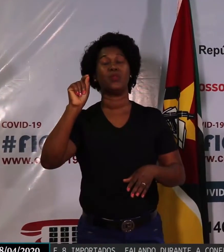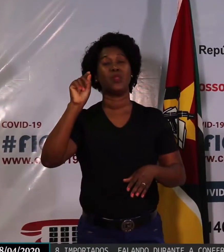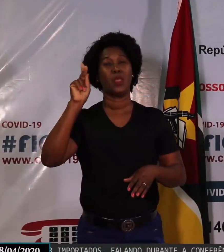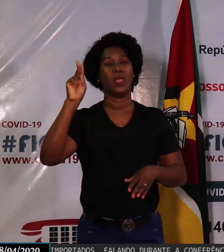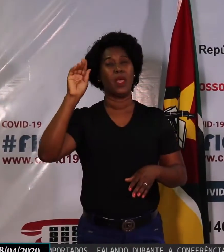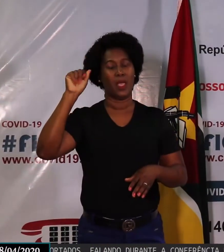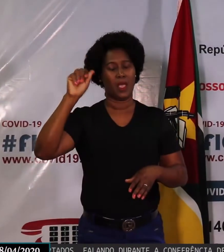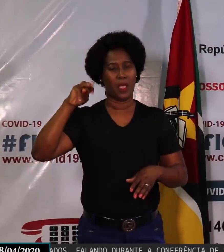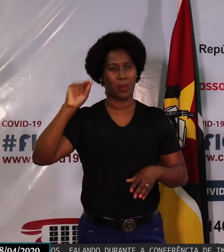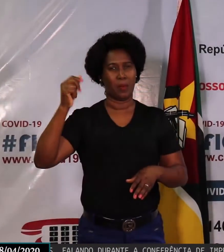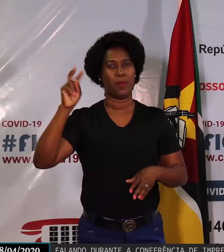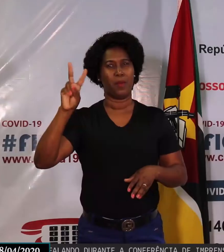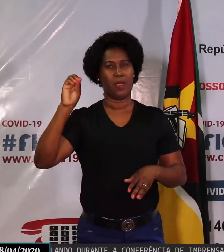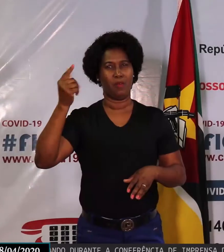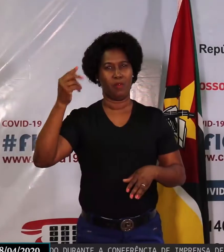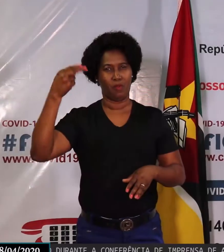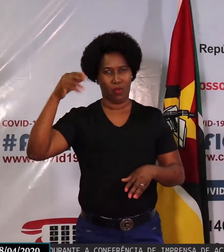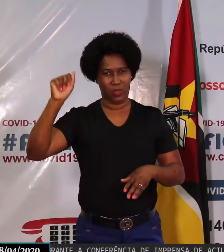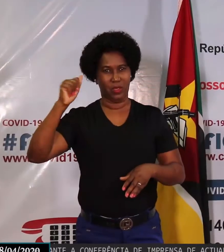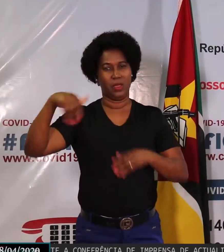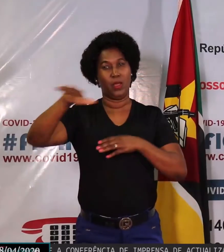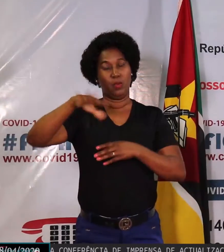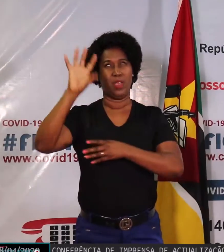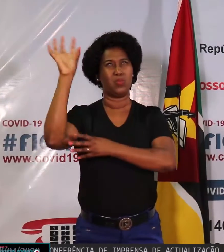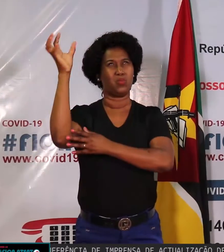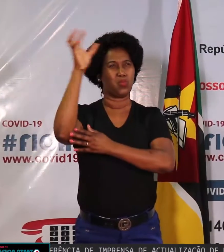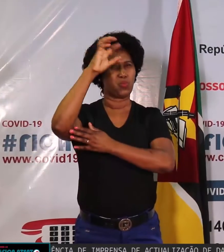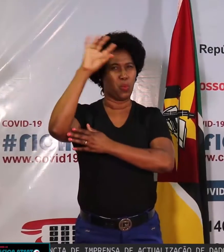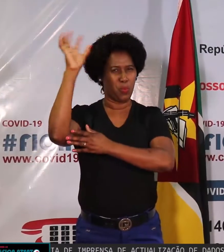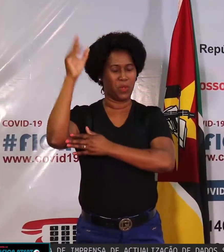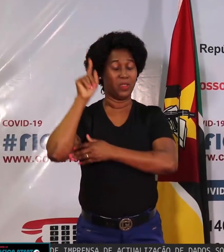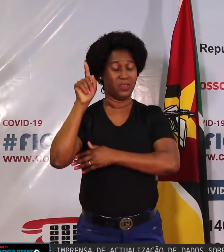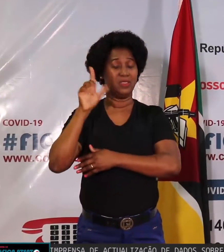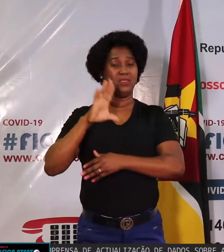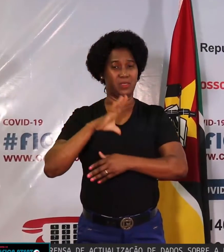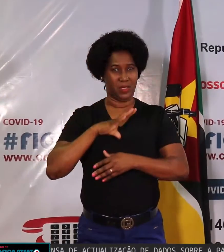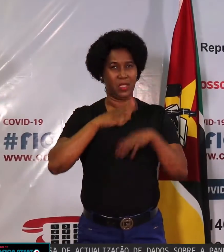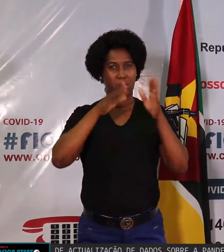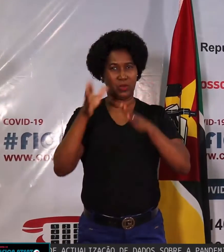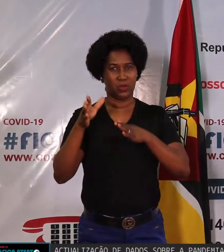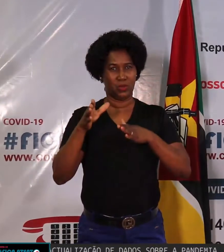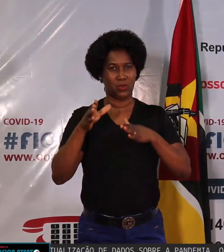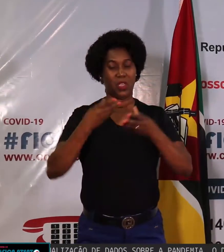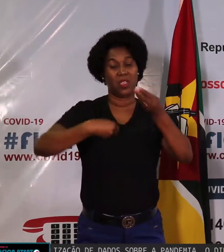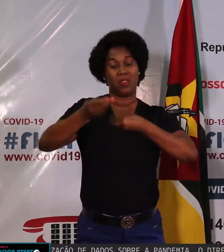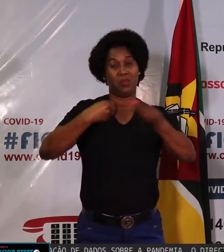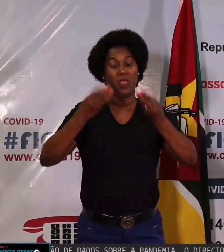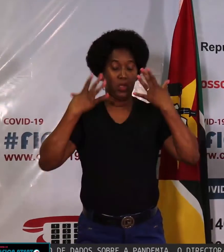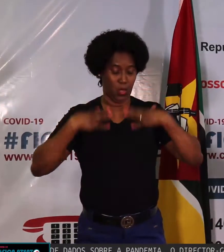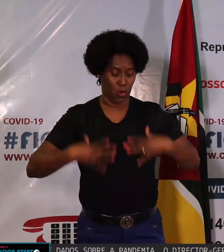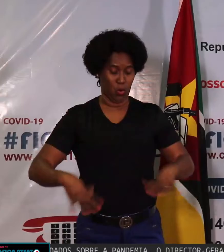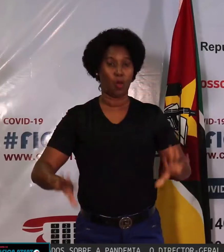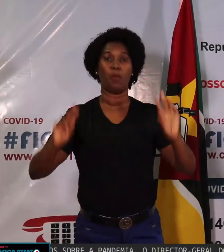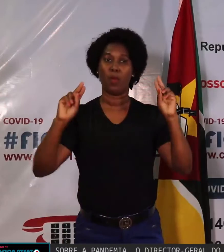de Lalane, na zona das antenas, onde foram colocados vendedores de roupa nova e usada,